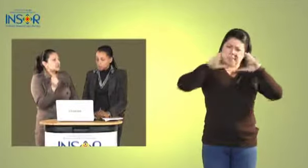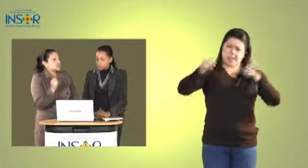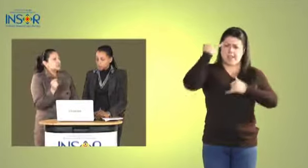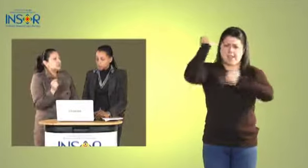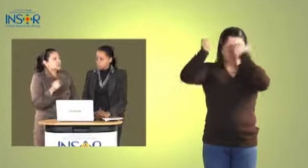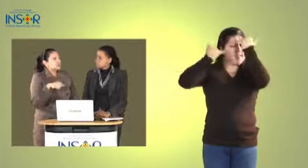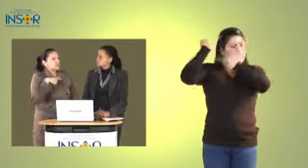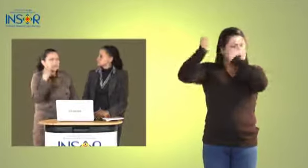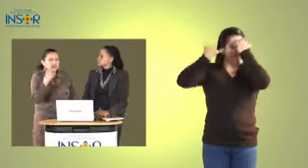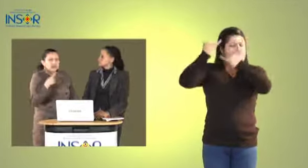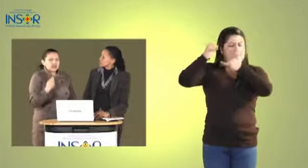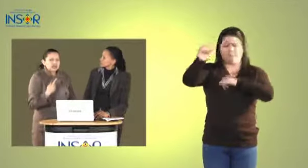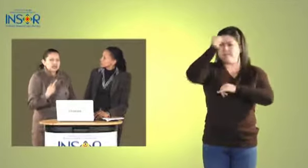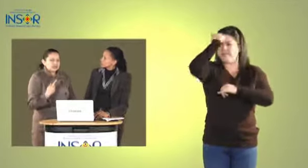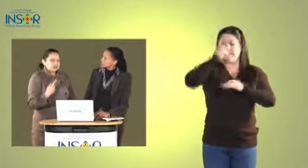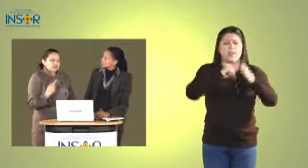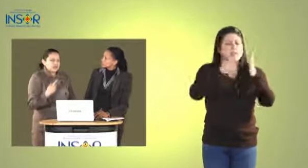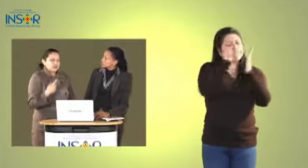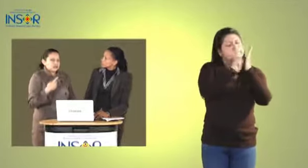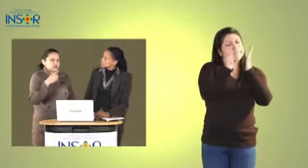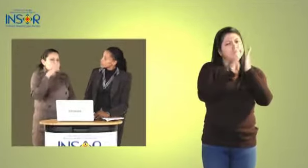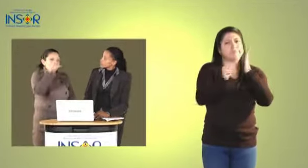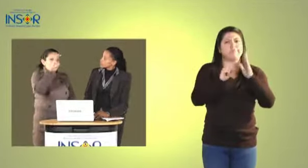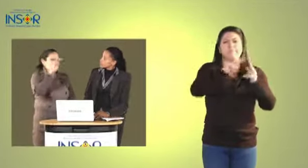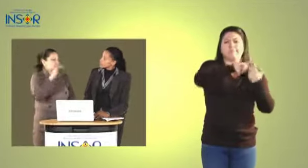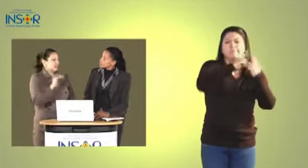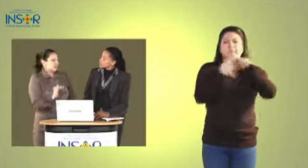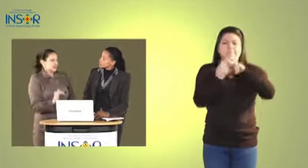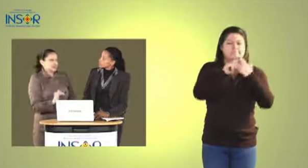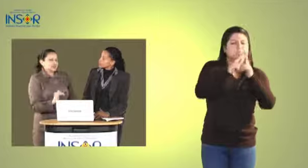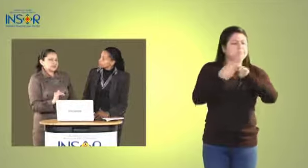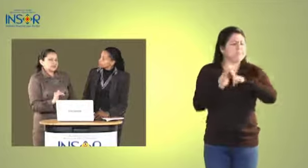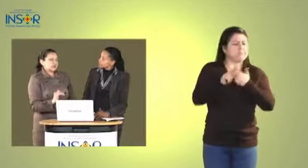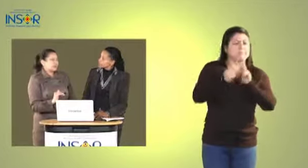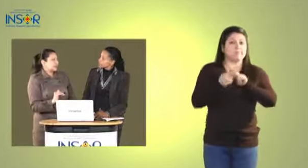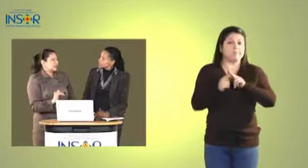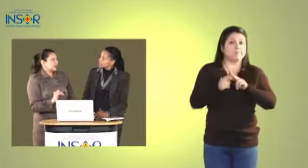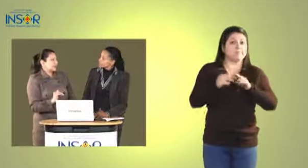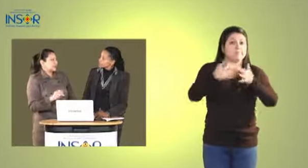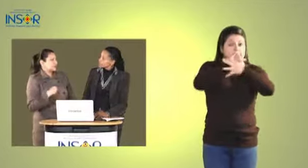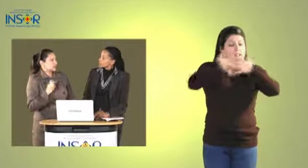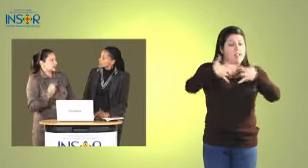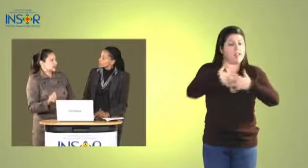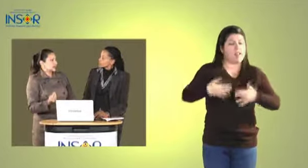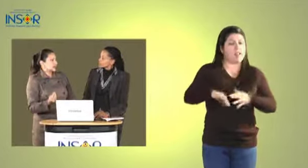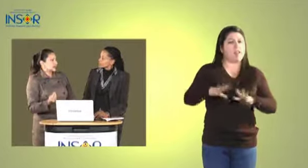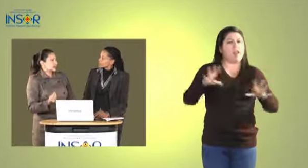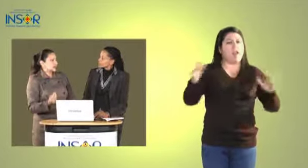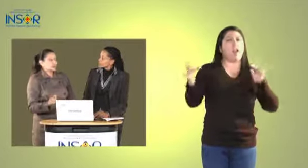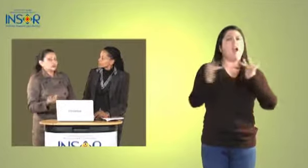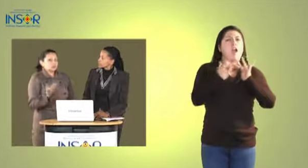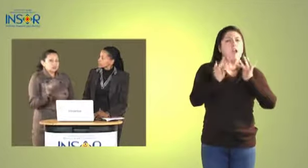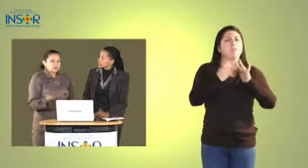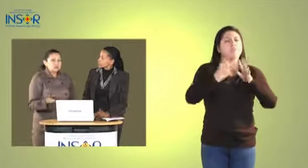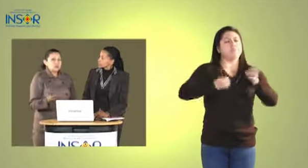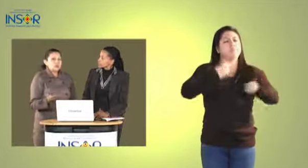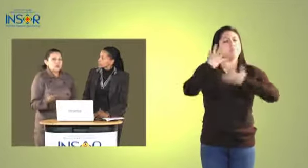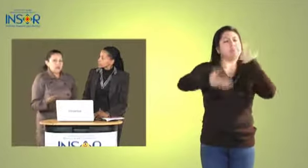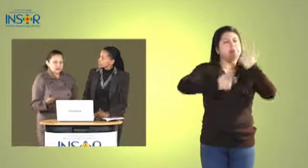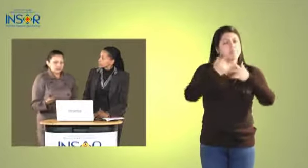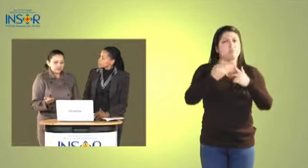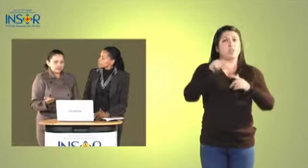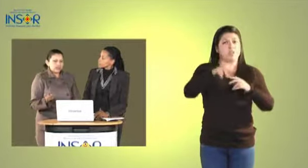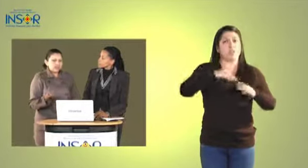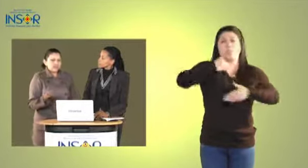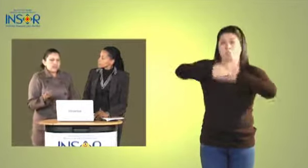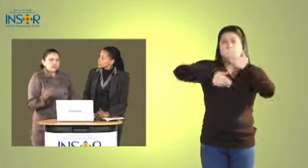principales, y voy a dar varias revisiones al texto para que ver que sea coherente y que pueda yo expresar realmente lo que está haciendo. Entonces es un proceso